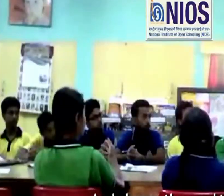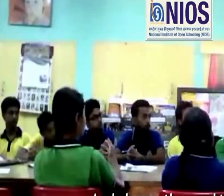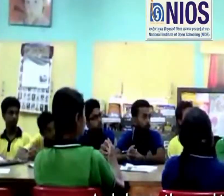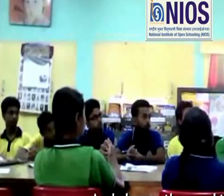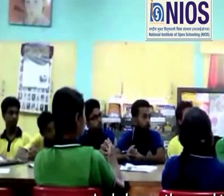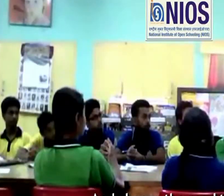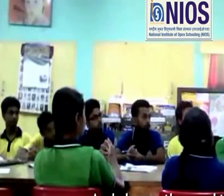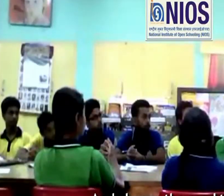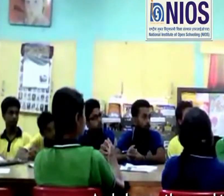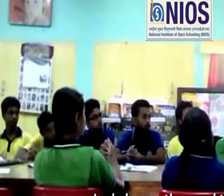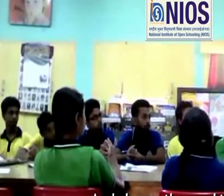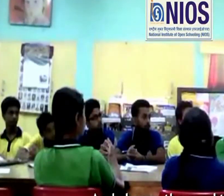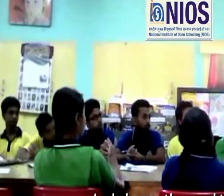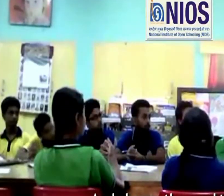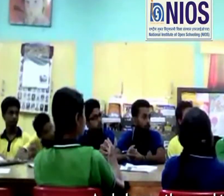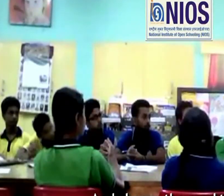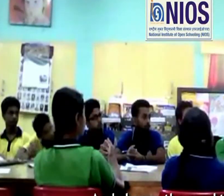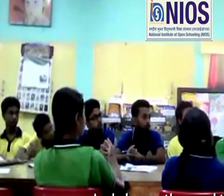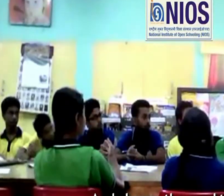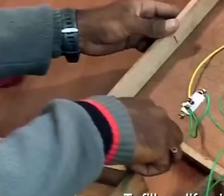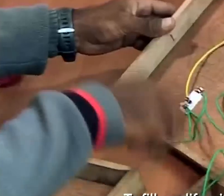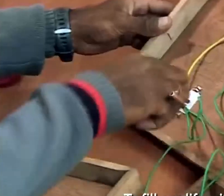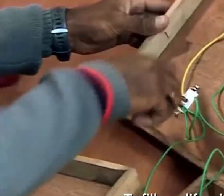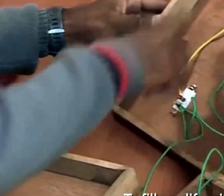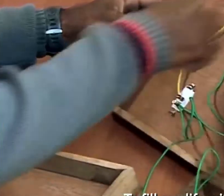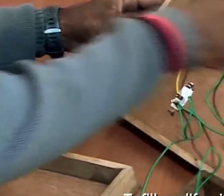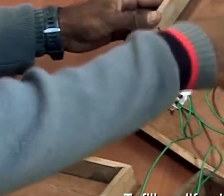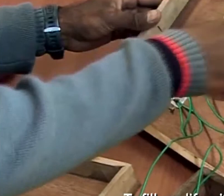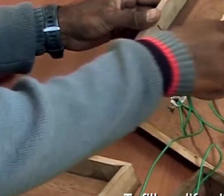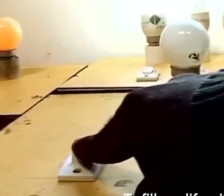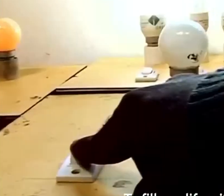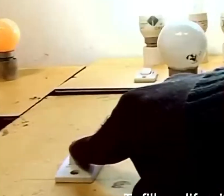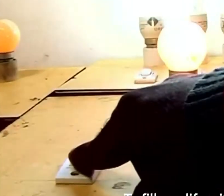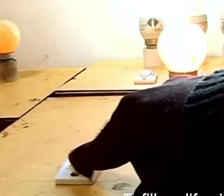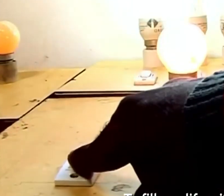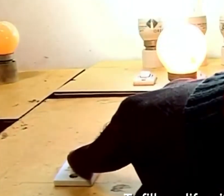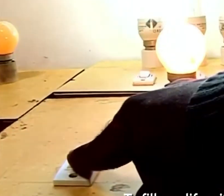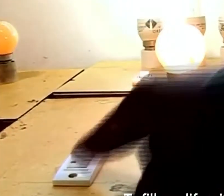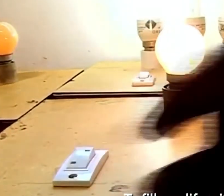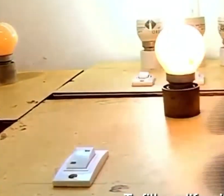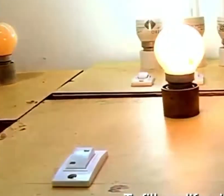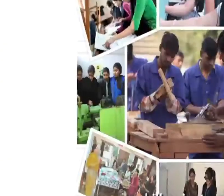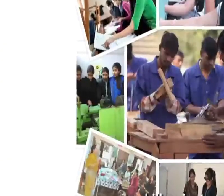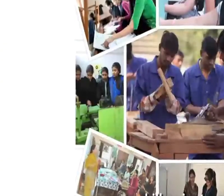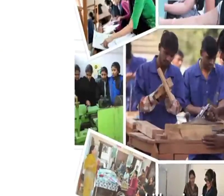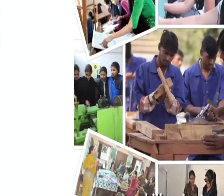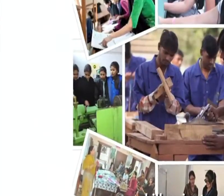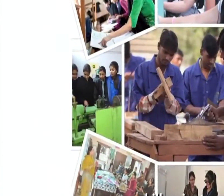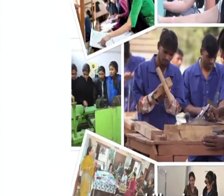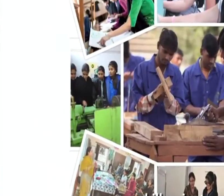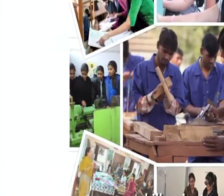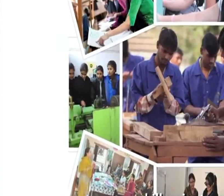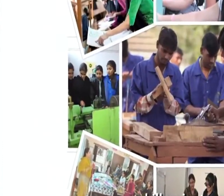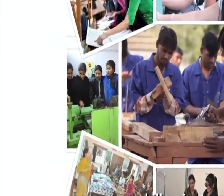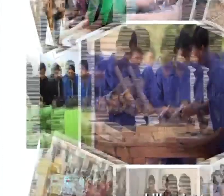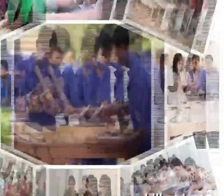रास्ता स्वयं चुने। जीवन ये प्रकाशित करने, राहों को आलोकित